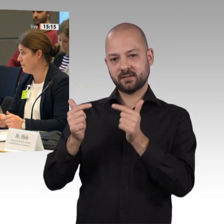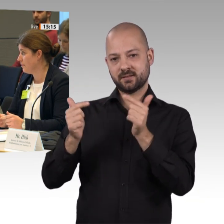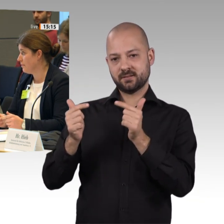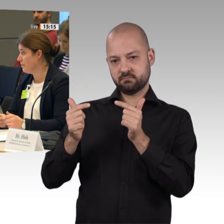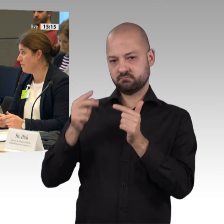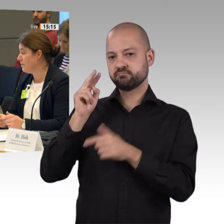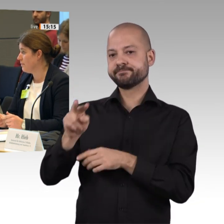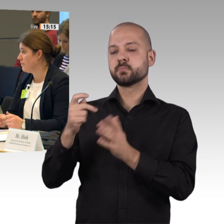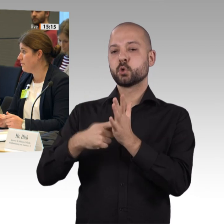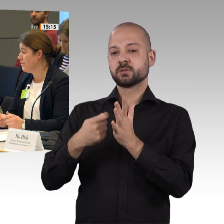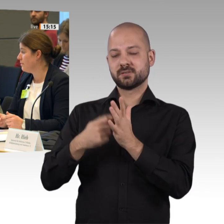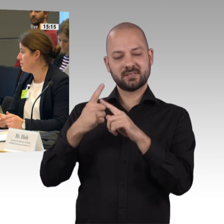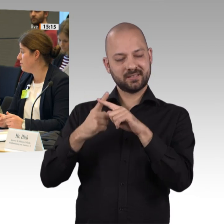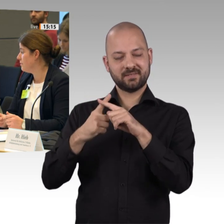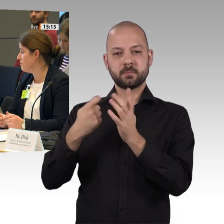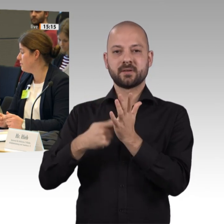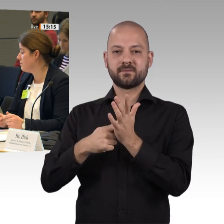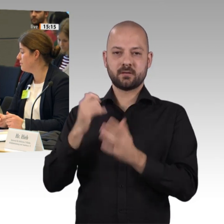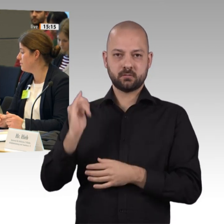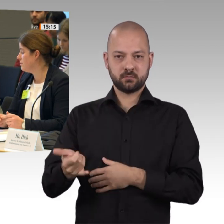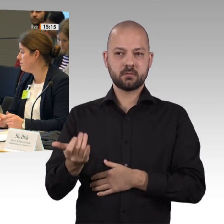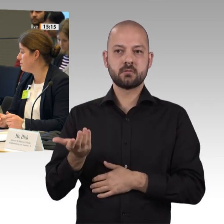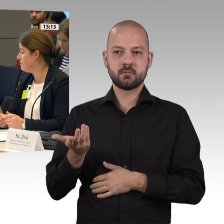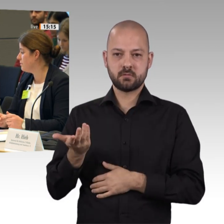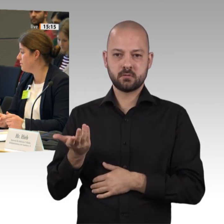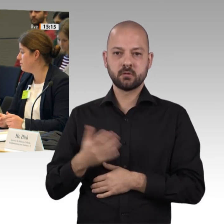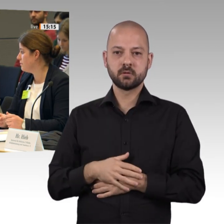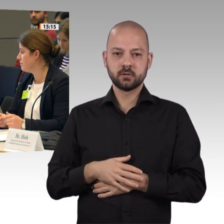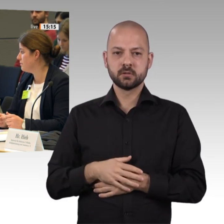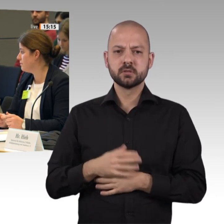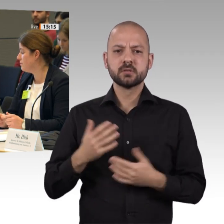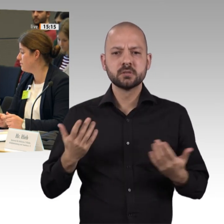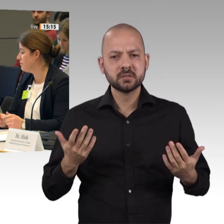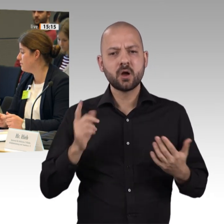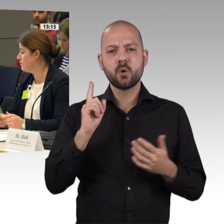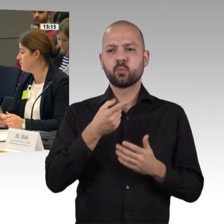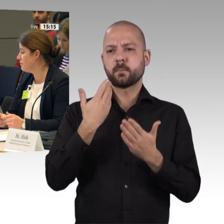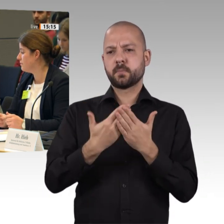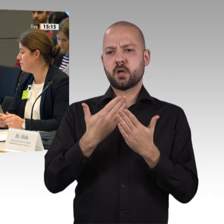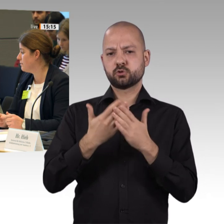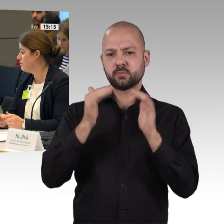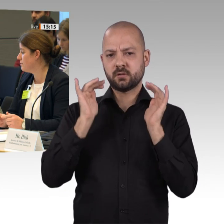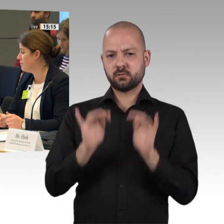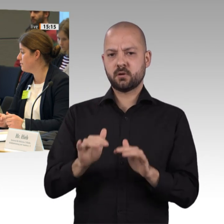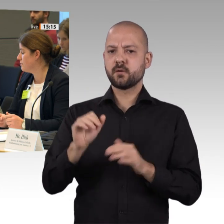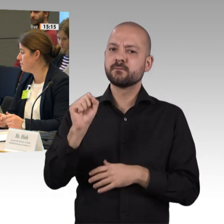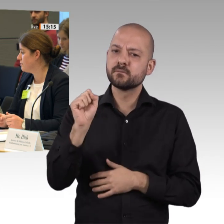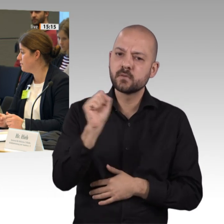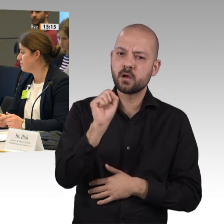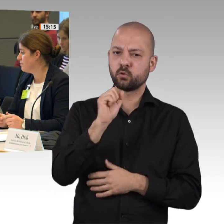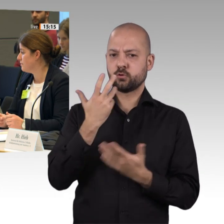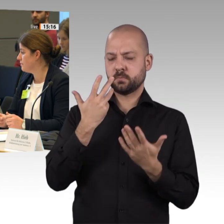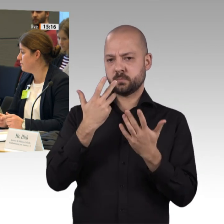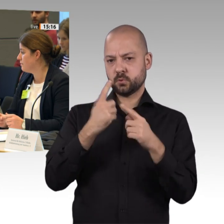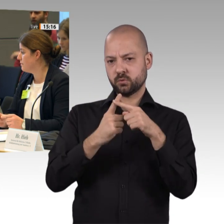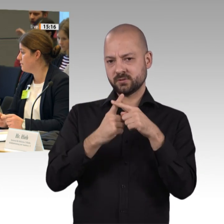ein Elternteil behindert oder chronisch krank ist, sind häufiger von Armut betroffen und doppelt belastet. Zum einen haben Eltern oder ein